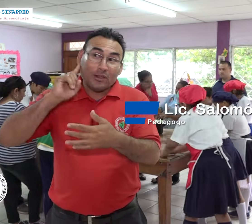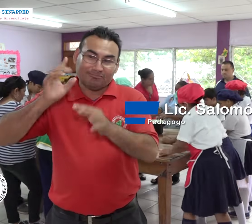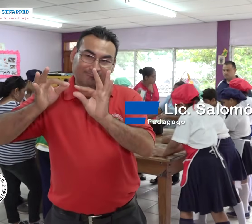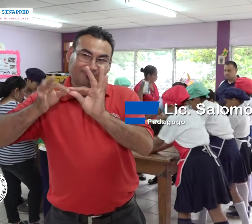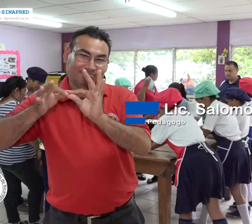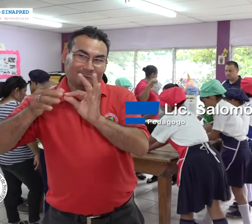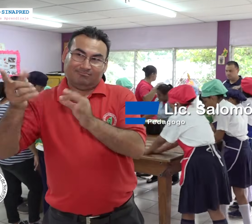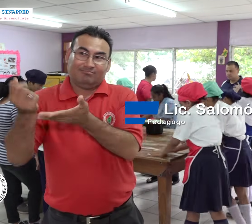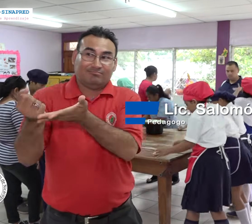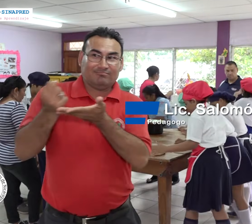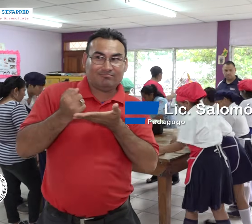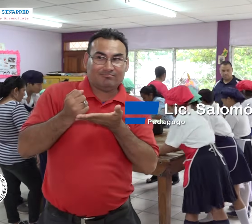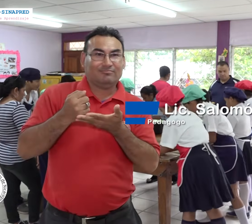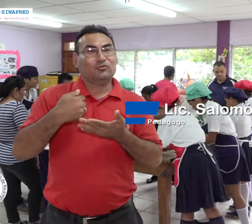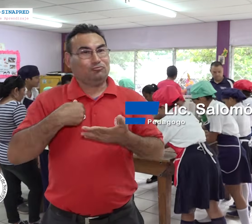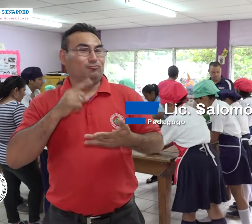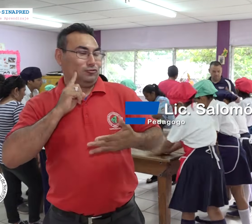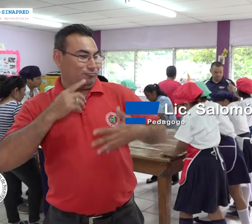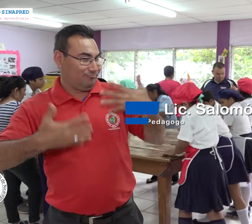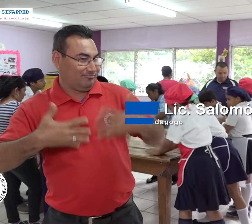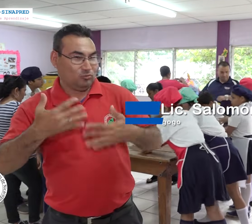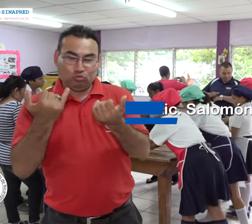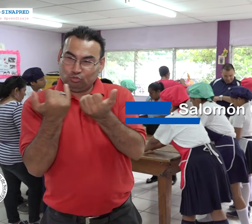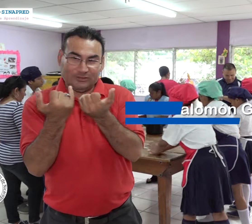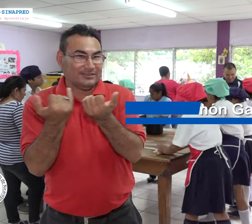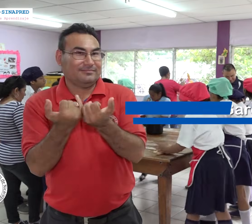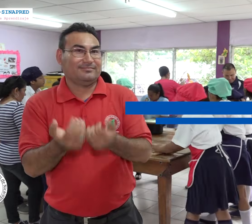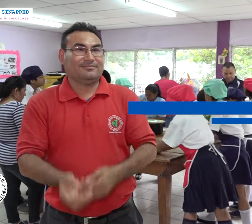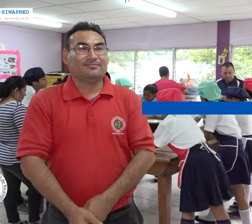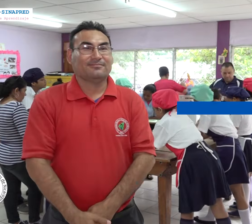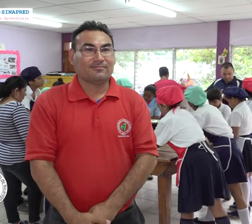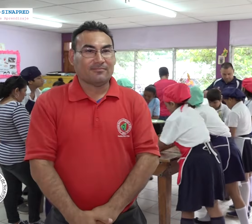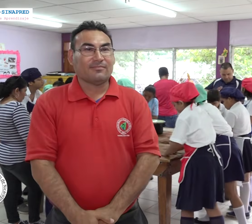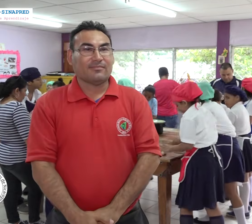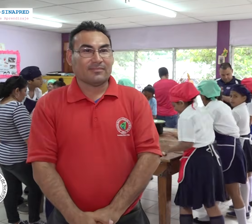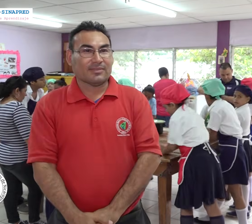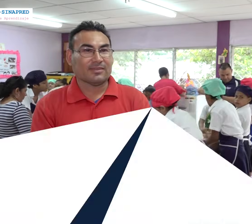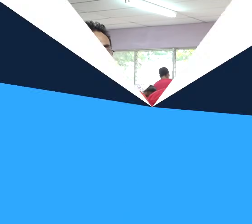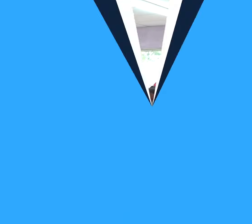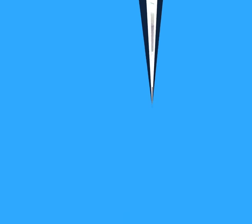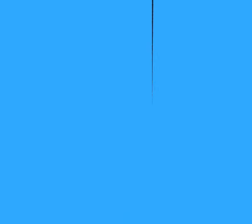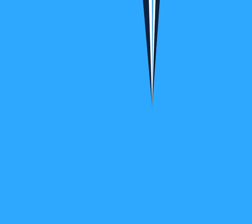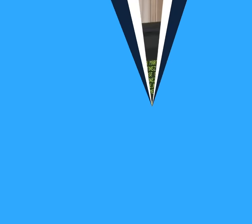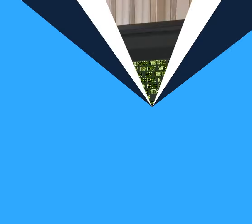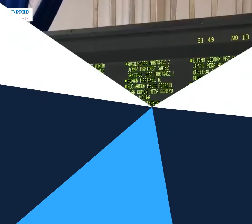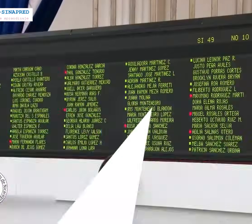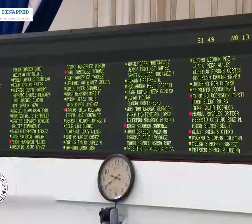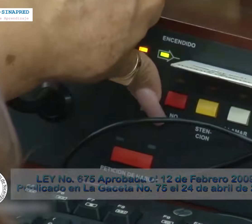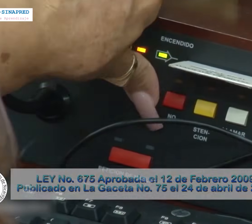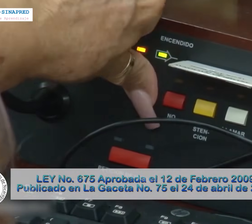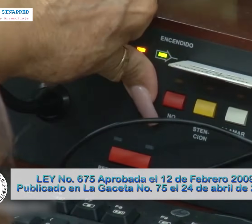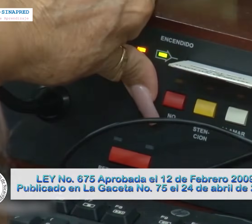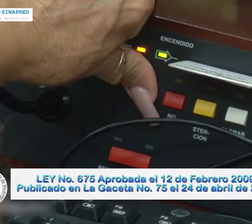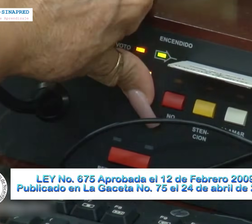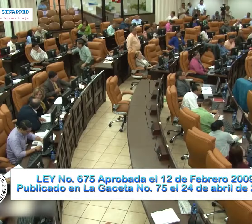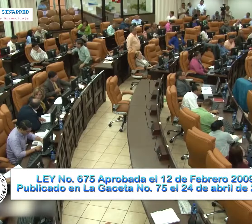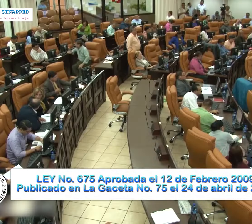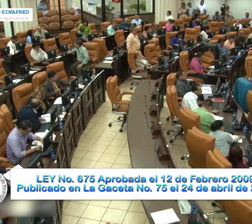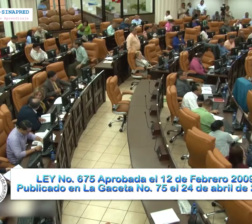lo damos a conocer a las personas para que nos podamos comunicar y seamos iguales en la comunicación. Continuamos con la presentación de la ley que fue